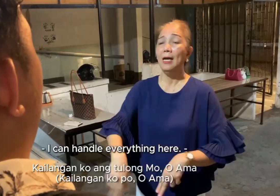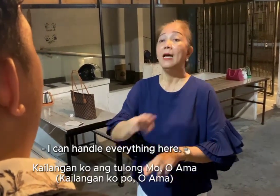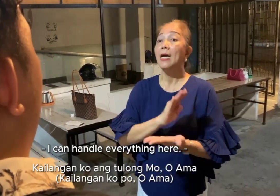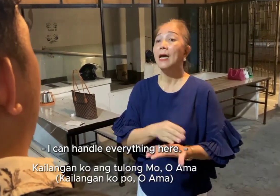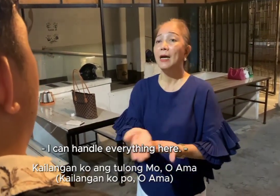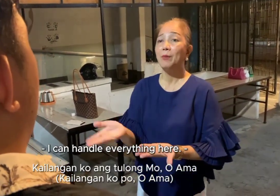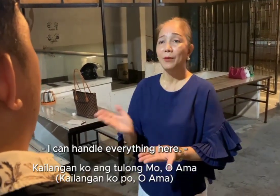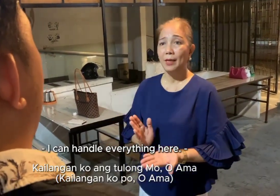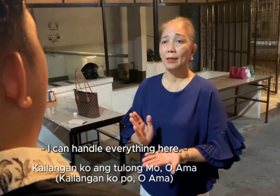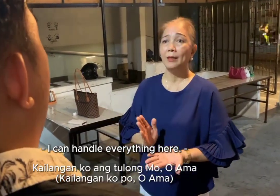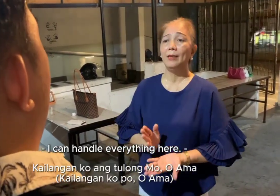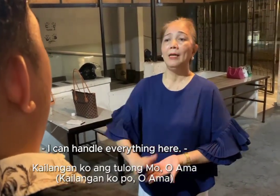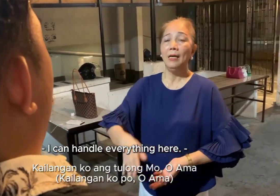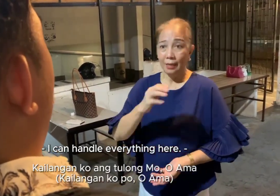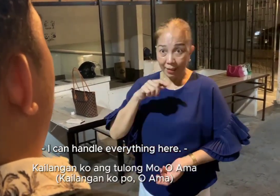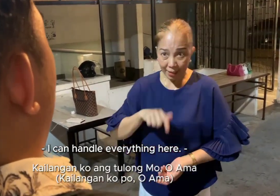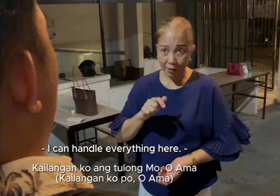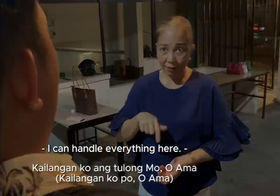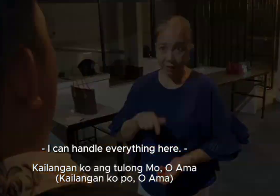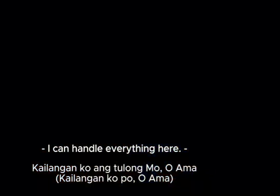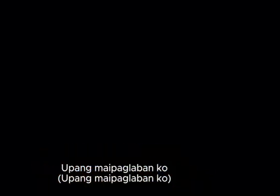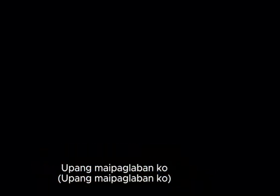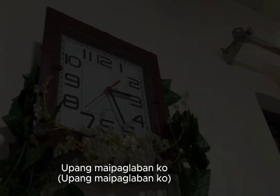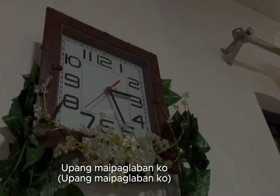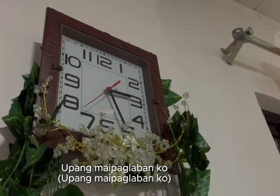tulong mo, Ama, upang